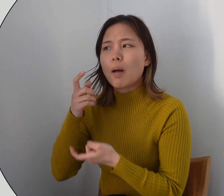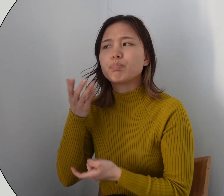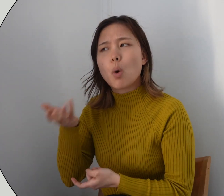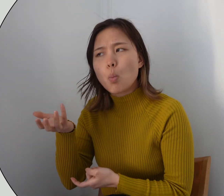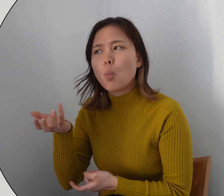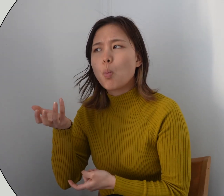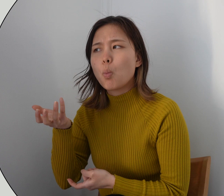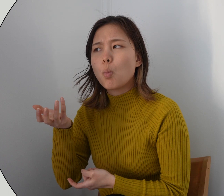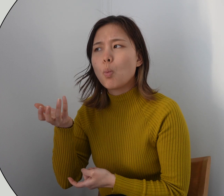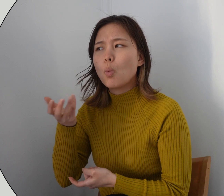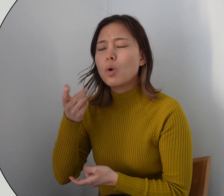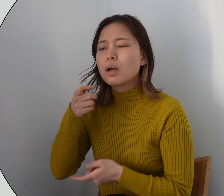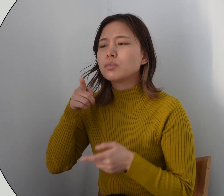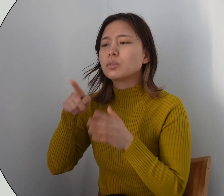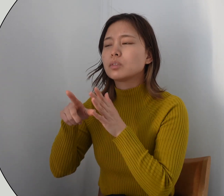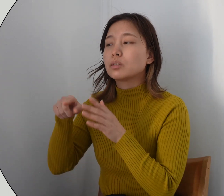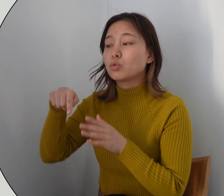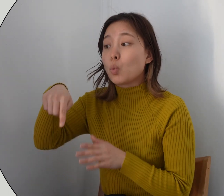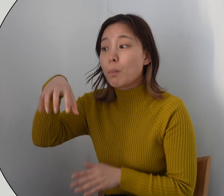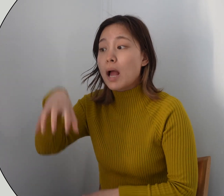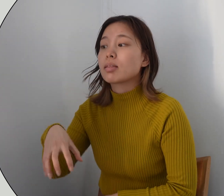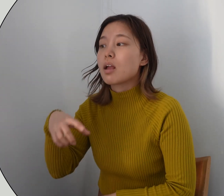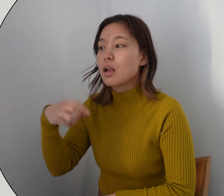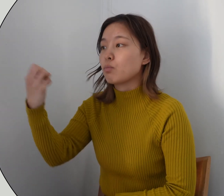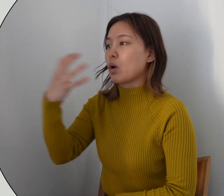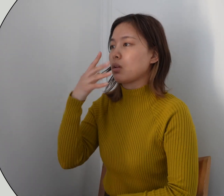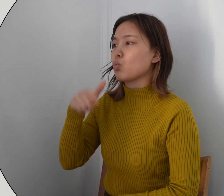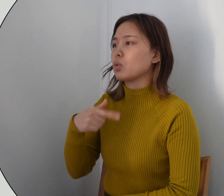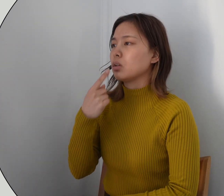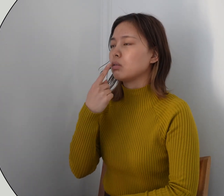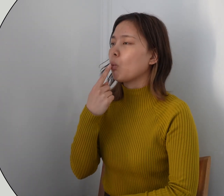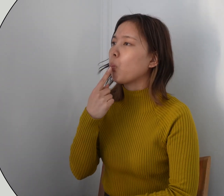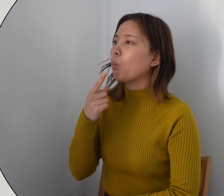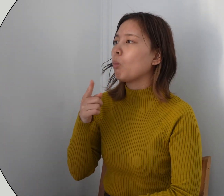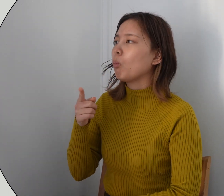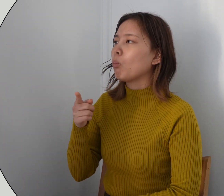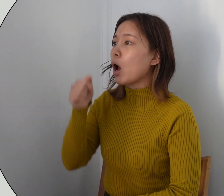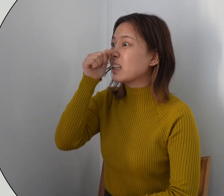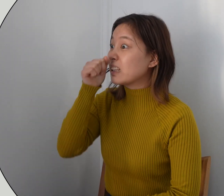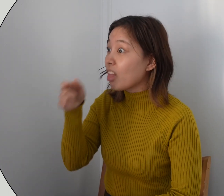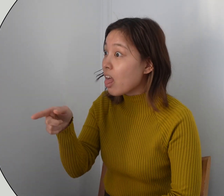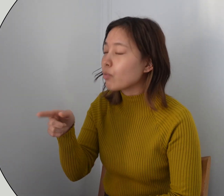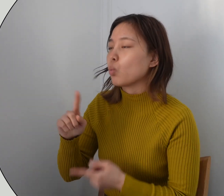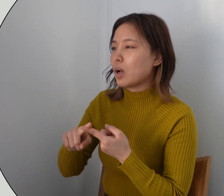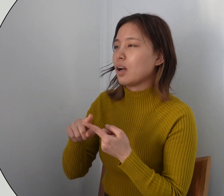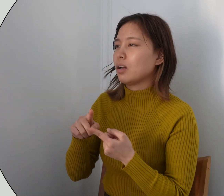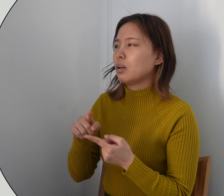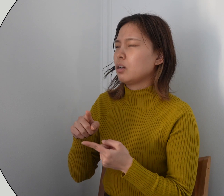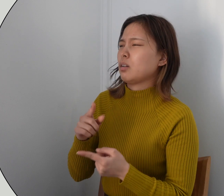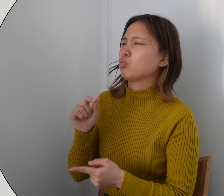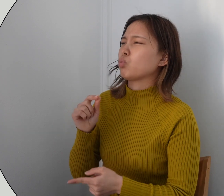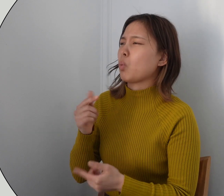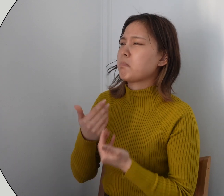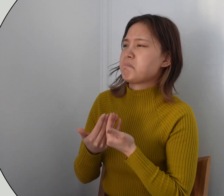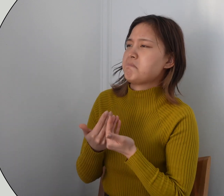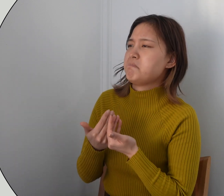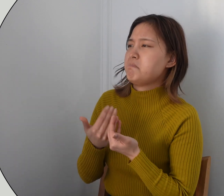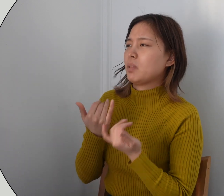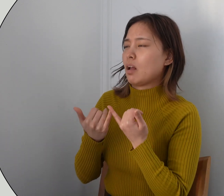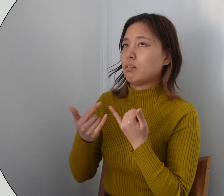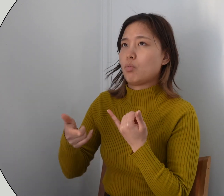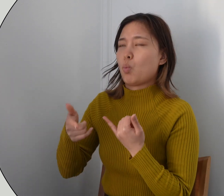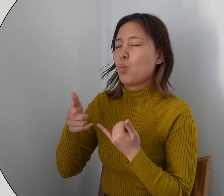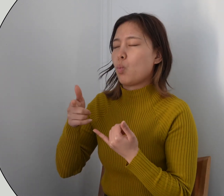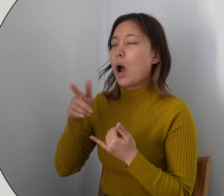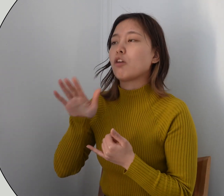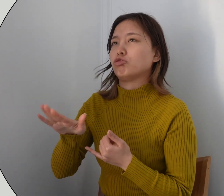うってその場で言われた時は同調したり少し違和